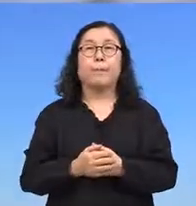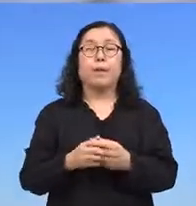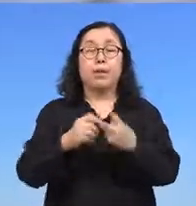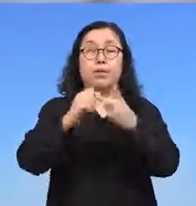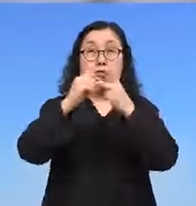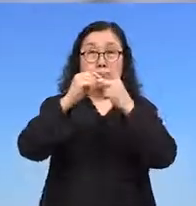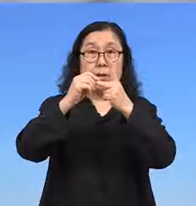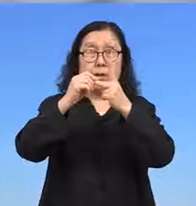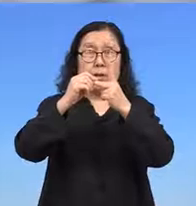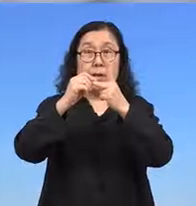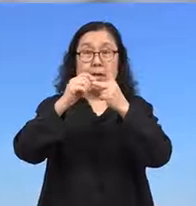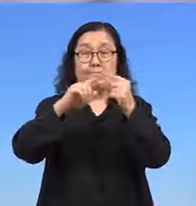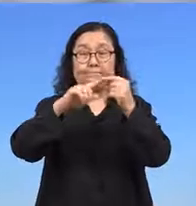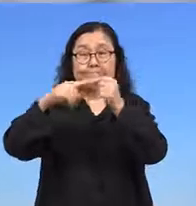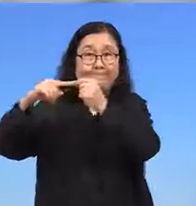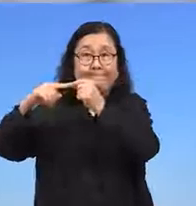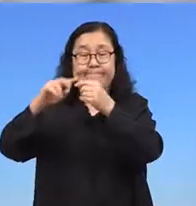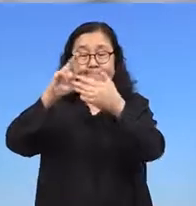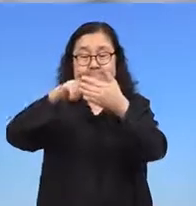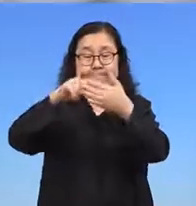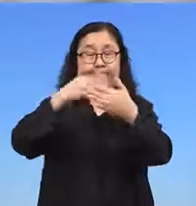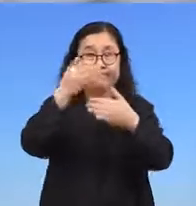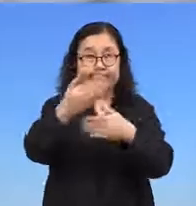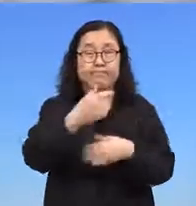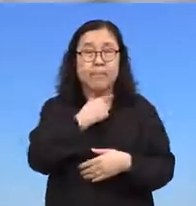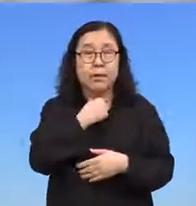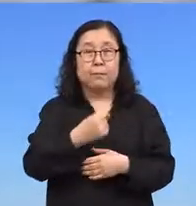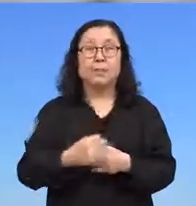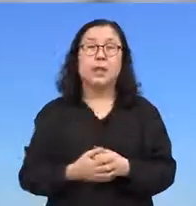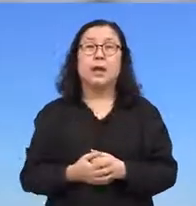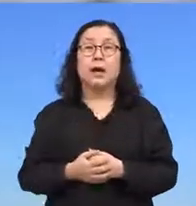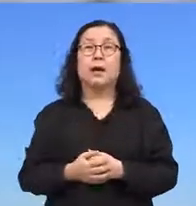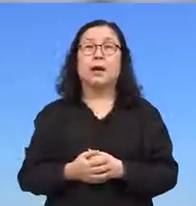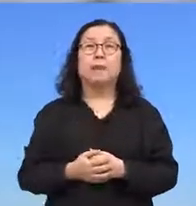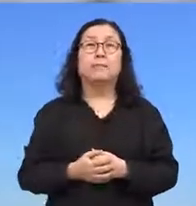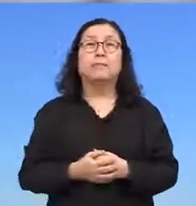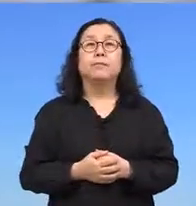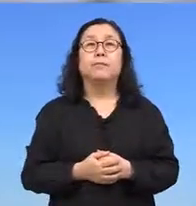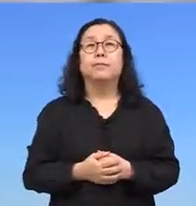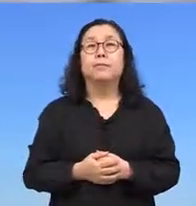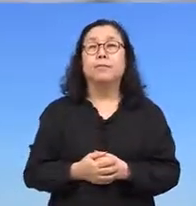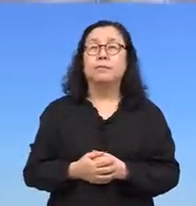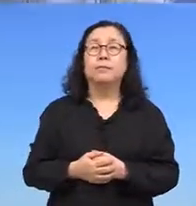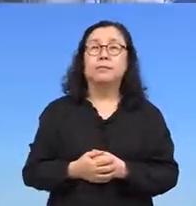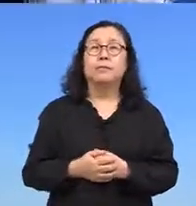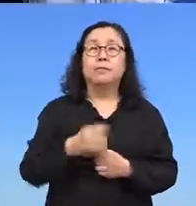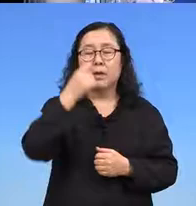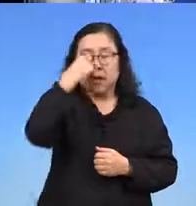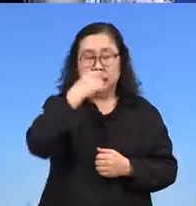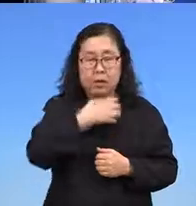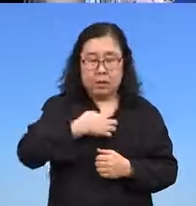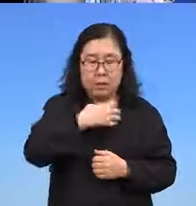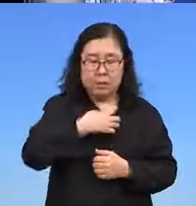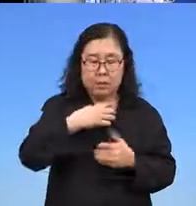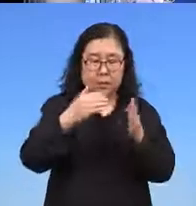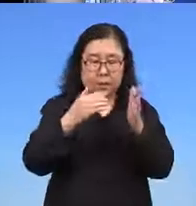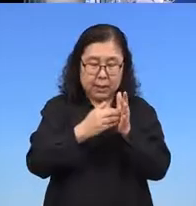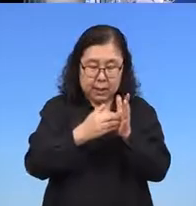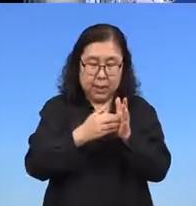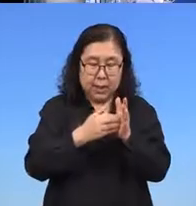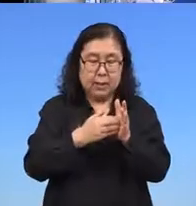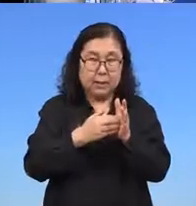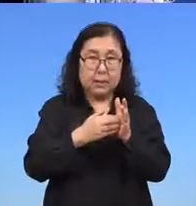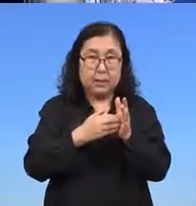그런가 하면 마지막 두 번째 글을 읽어드리고 말씀을 마무리하려고 하는데요, 내용이 이렇습니다.